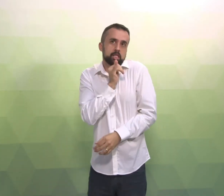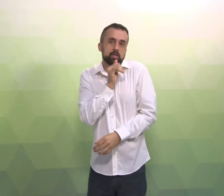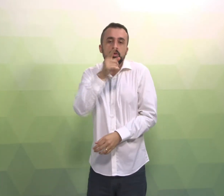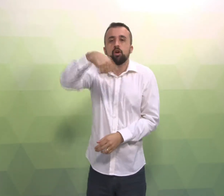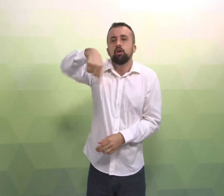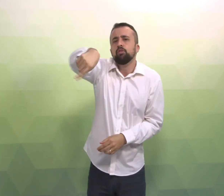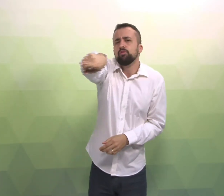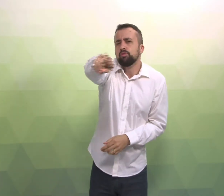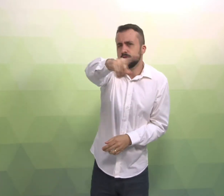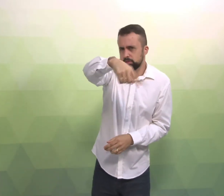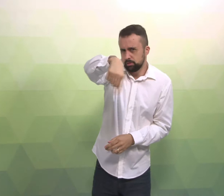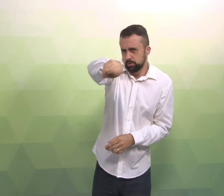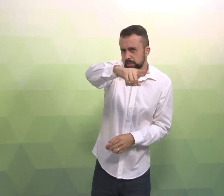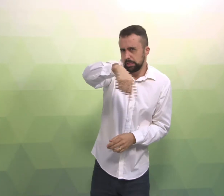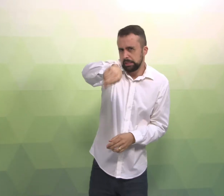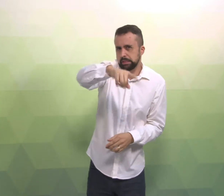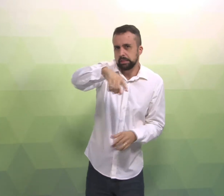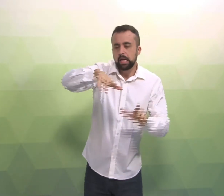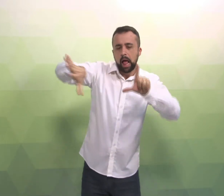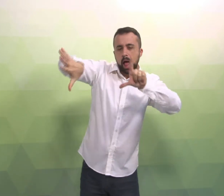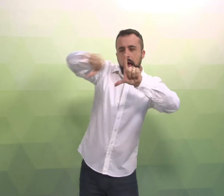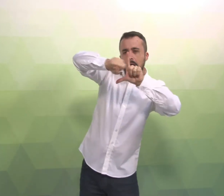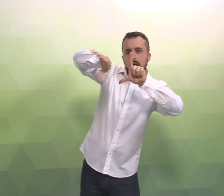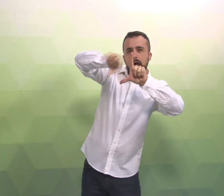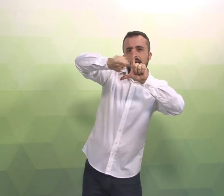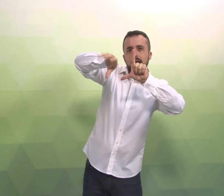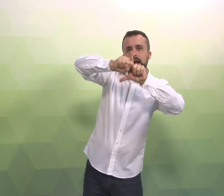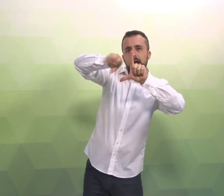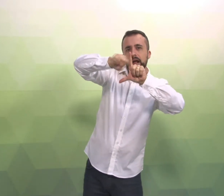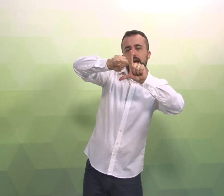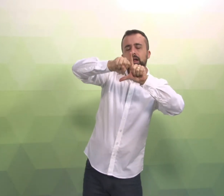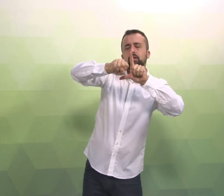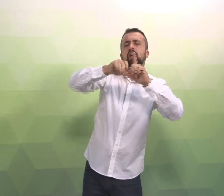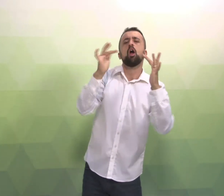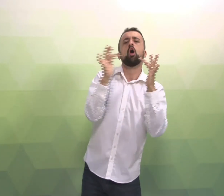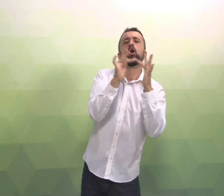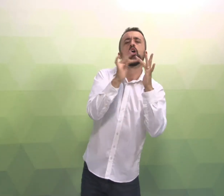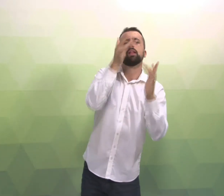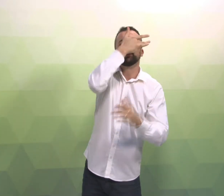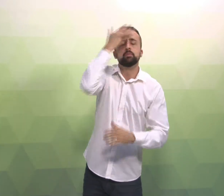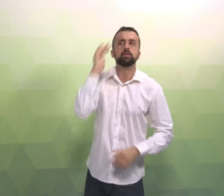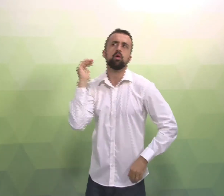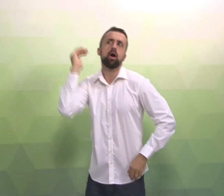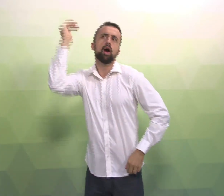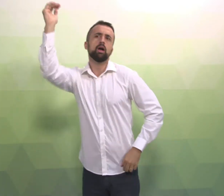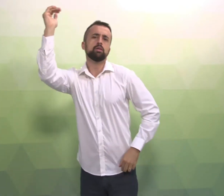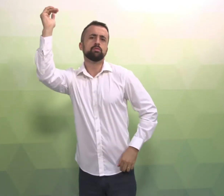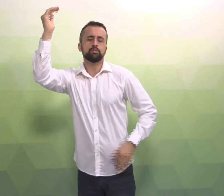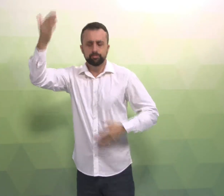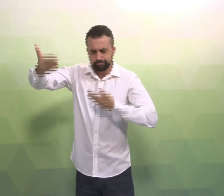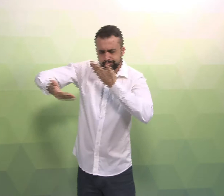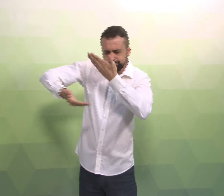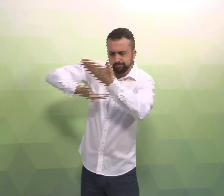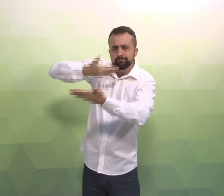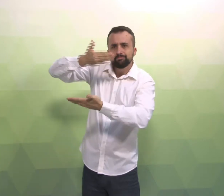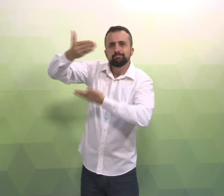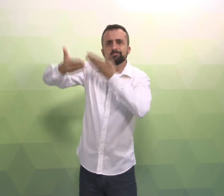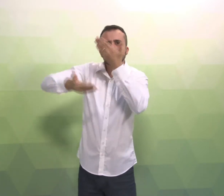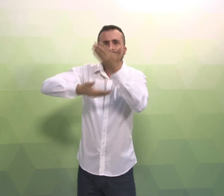Bom, significa que você a adquire de forma espontânea, apenas em contato com adultos.